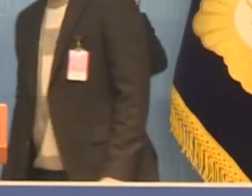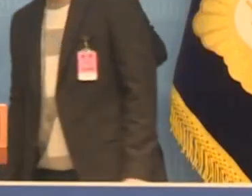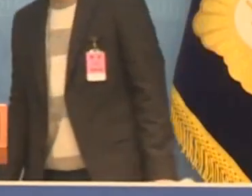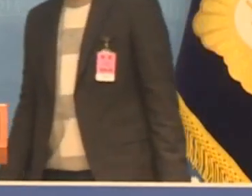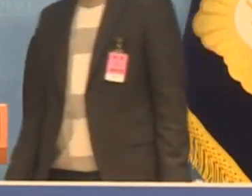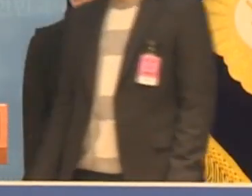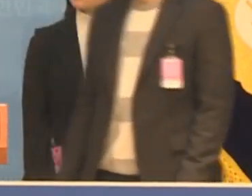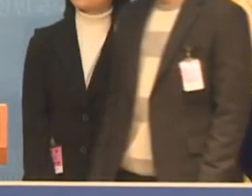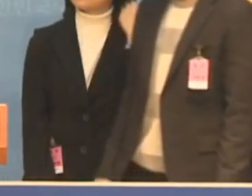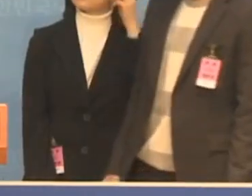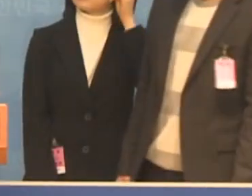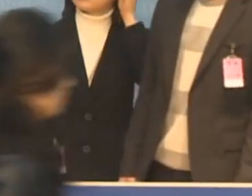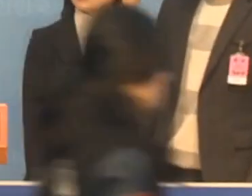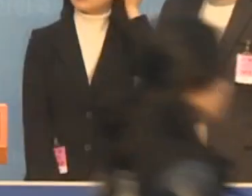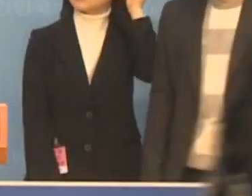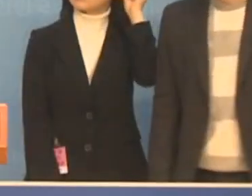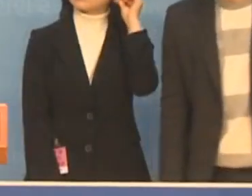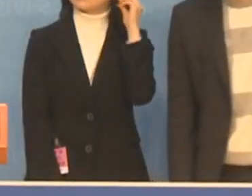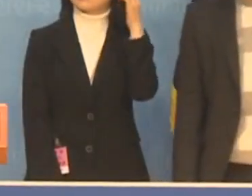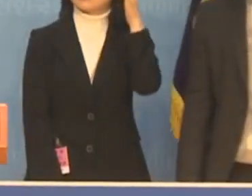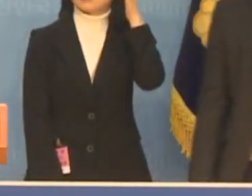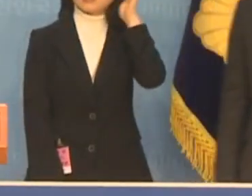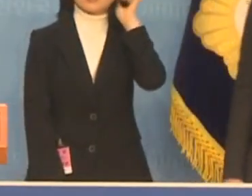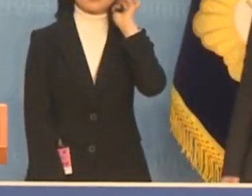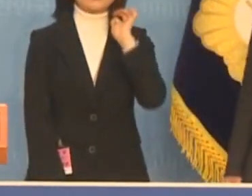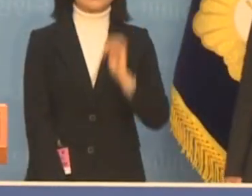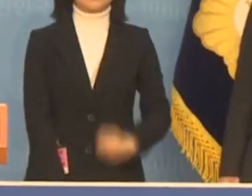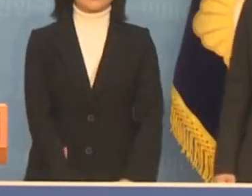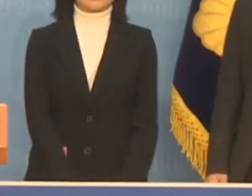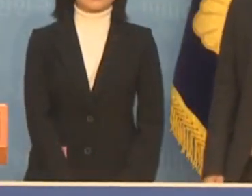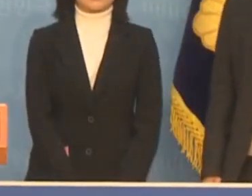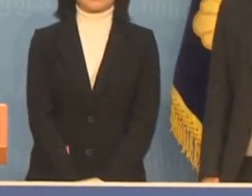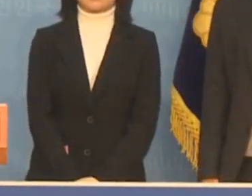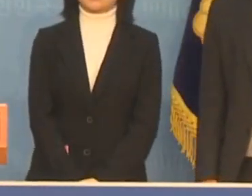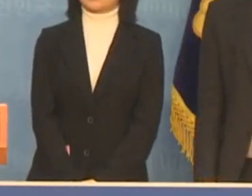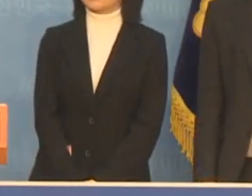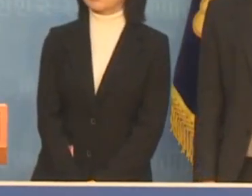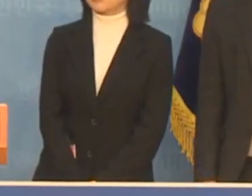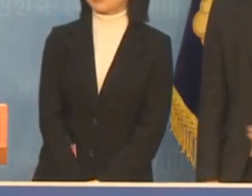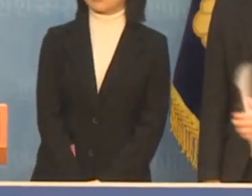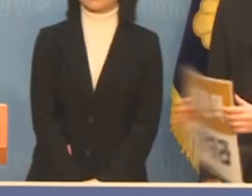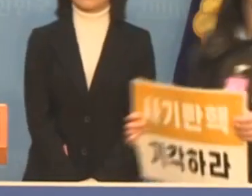의원님께서 먼저 시작하시는 게 아니었나 봐요. 먼저 하시는 거 아닌가요? 먼저 하는 게 아니라.